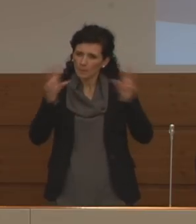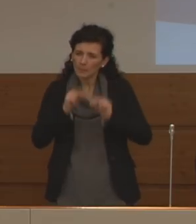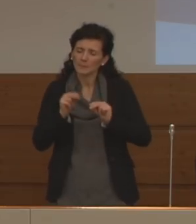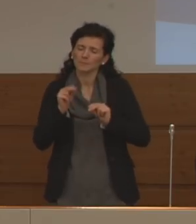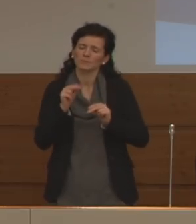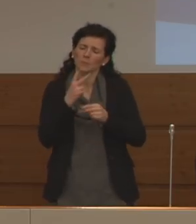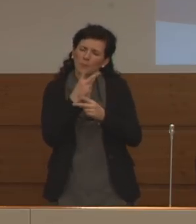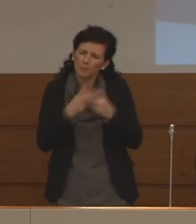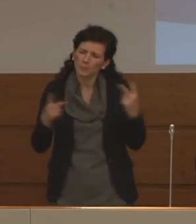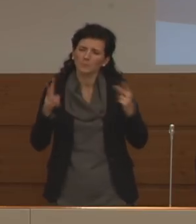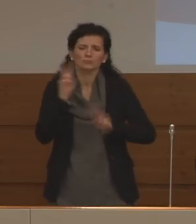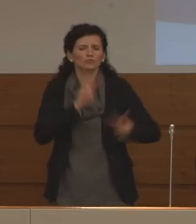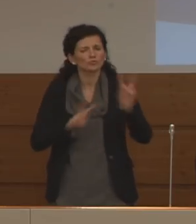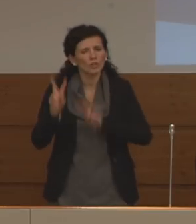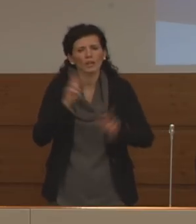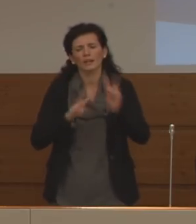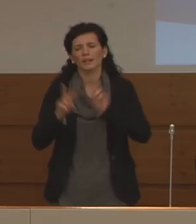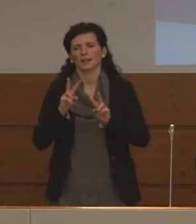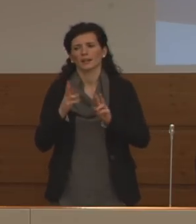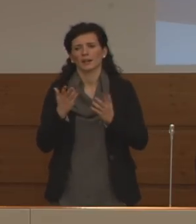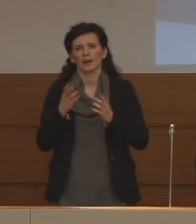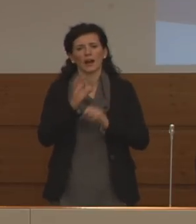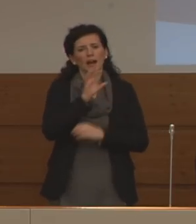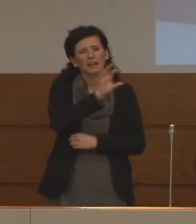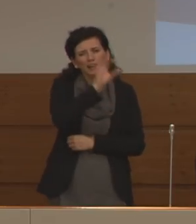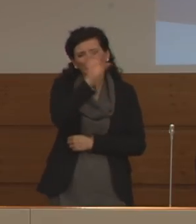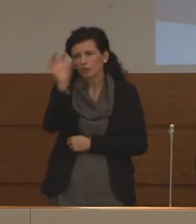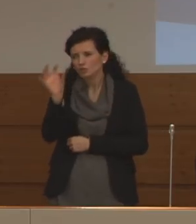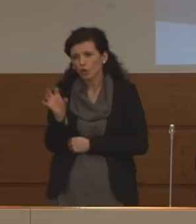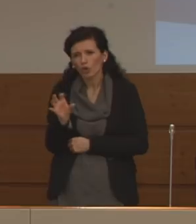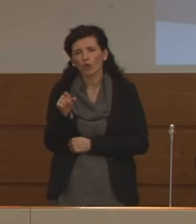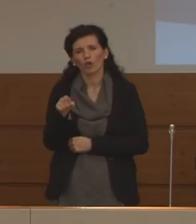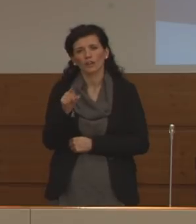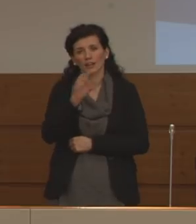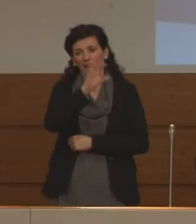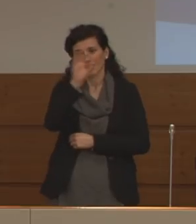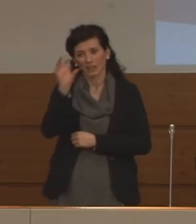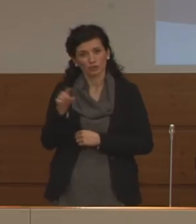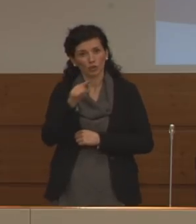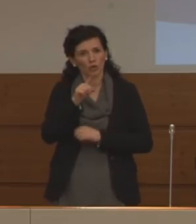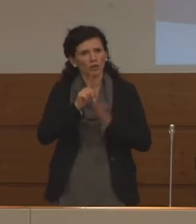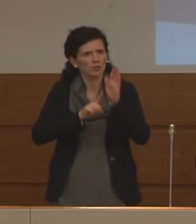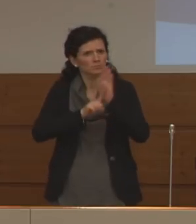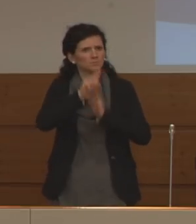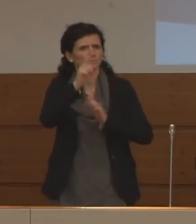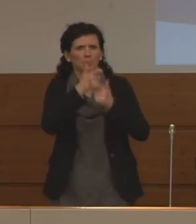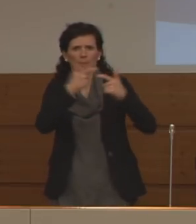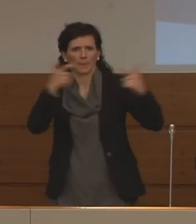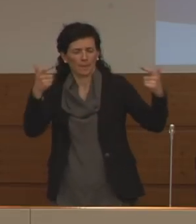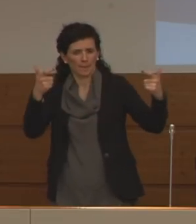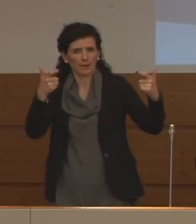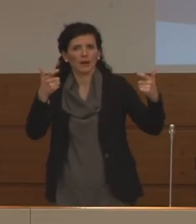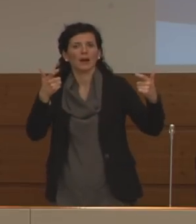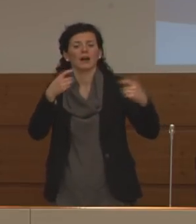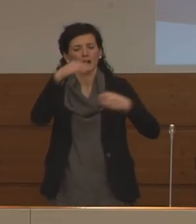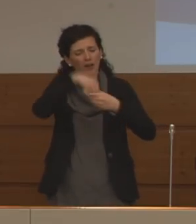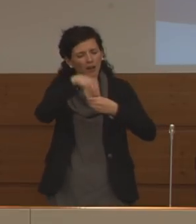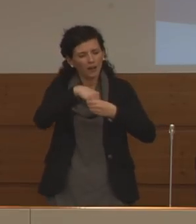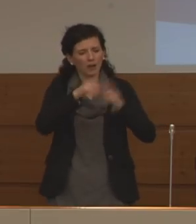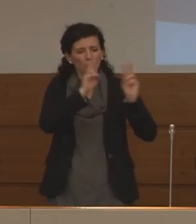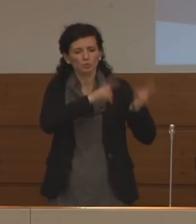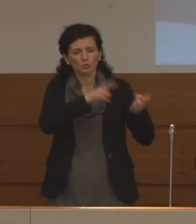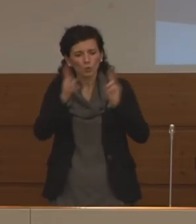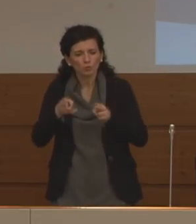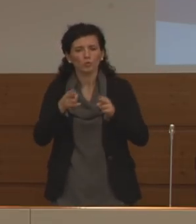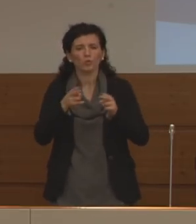più possibile nelle regioni a maggior impatto nelle strutture di pronto